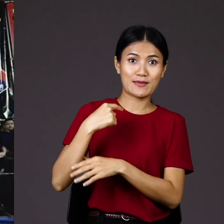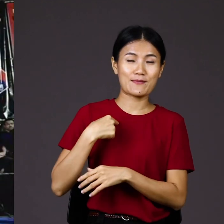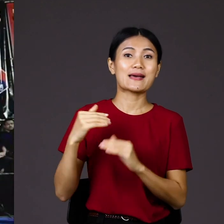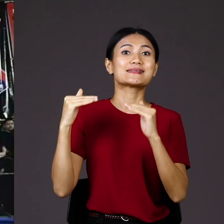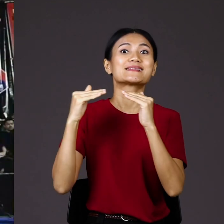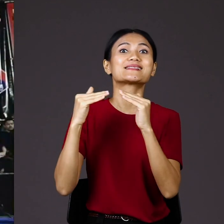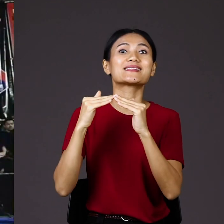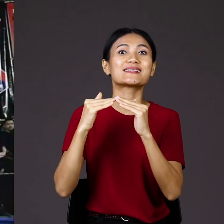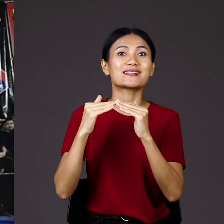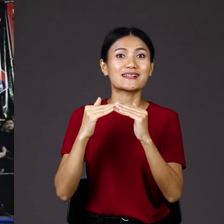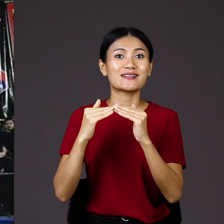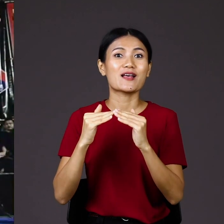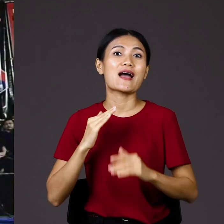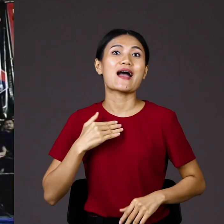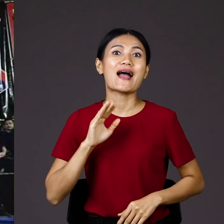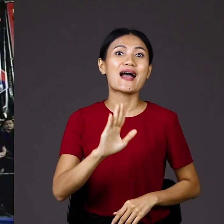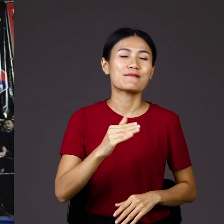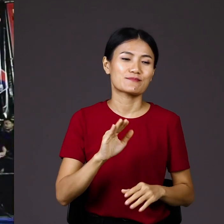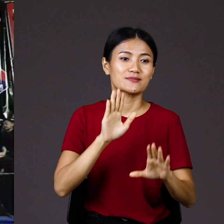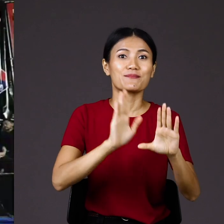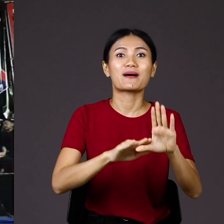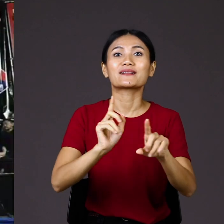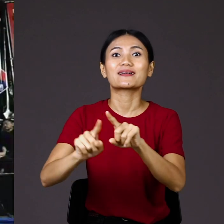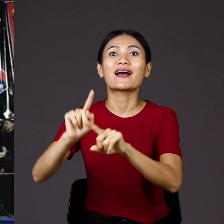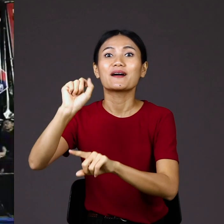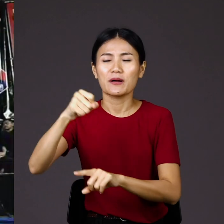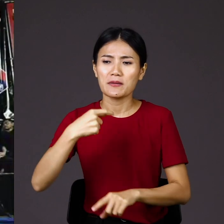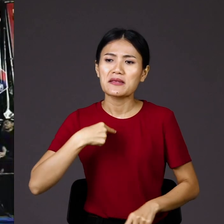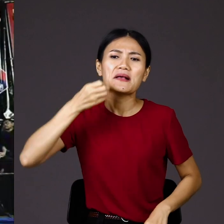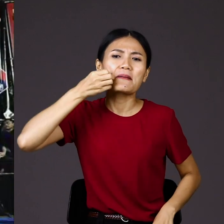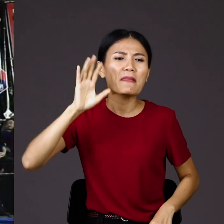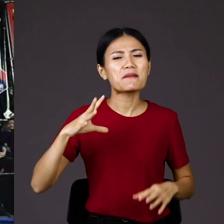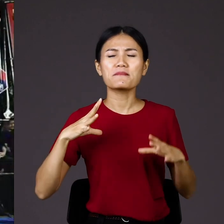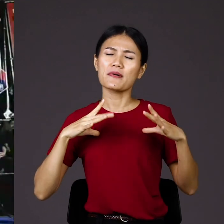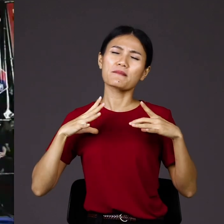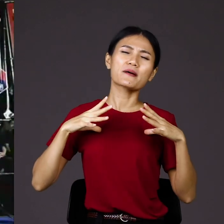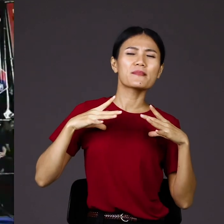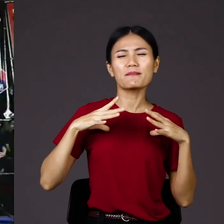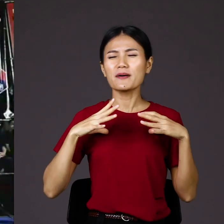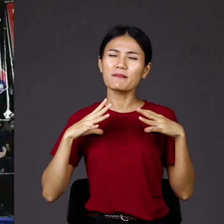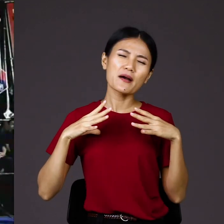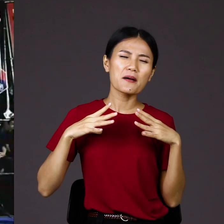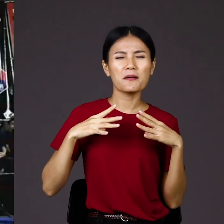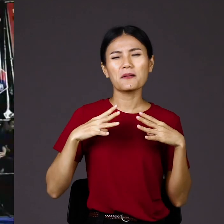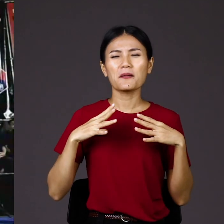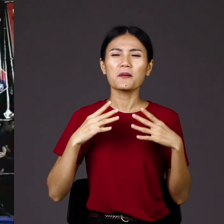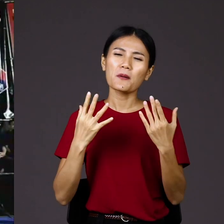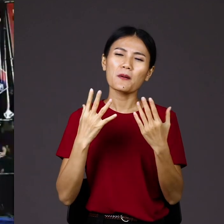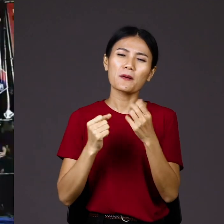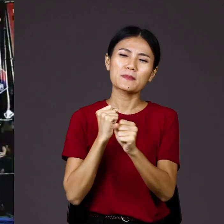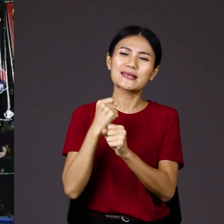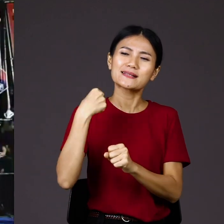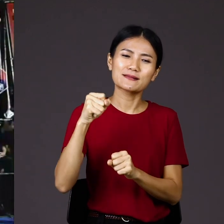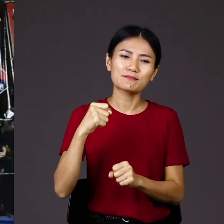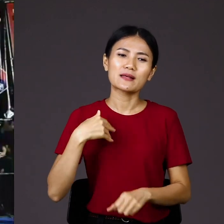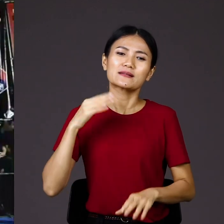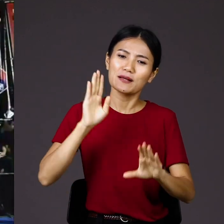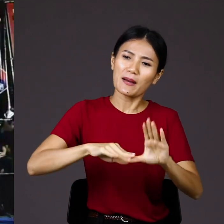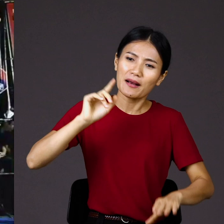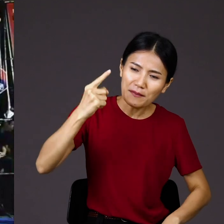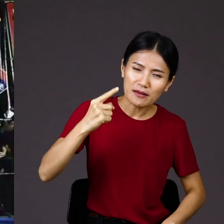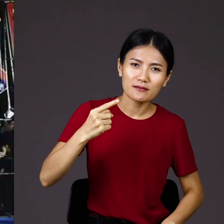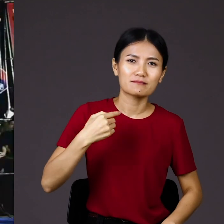ปีเราจะกลับบ้านไปอยู่เฉยๆไปทำงานของตัวเองแล้วเดี๋ยวรอเวลาแป๊บเดียวก็10ปีแล้วค่อยกลับมา